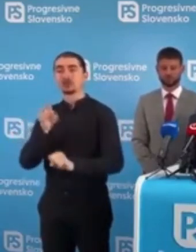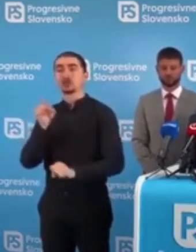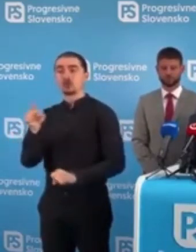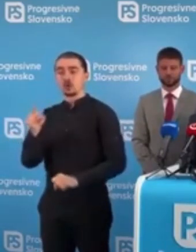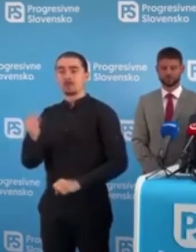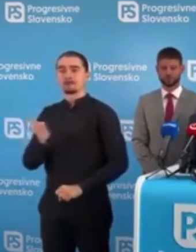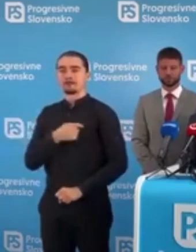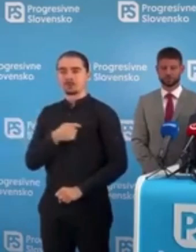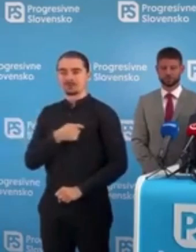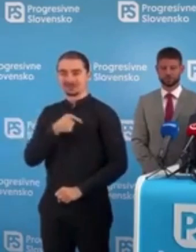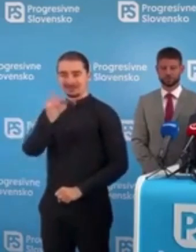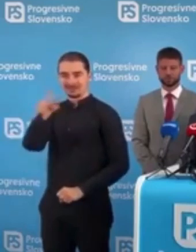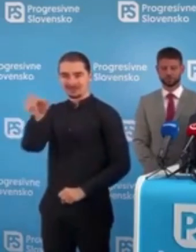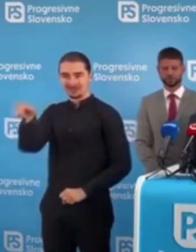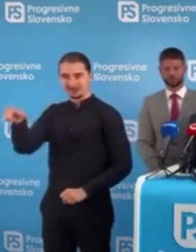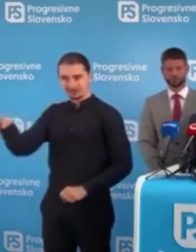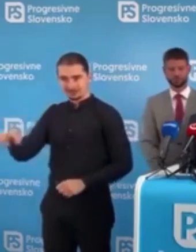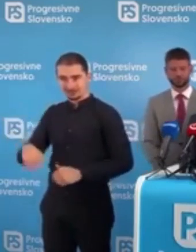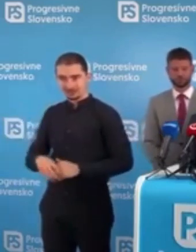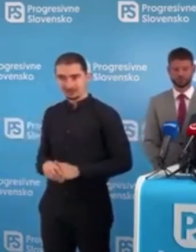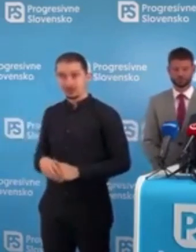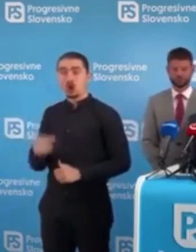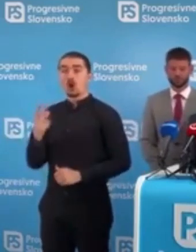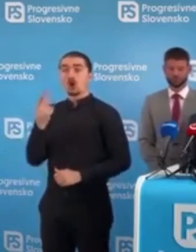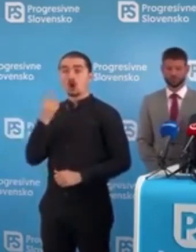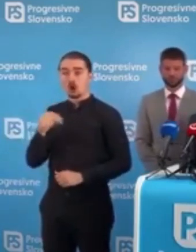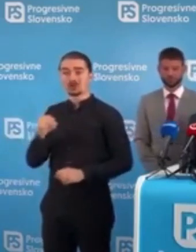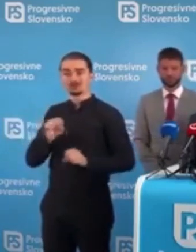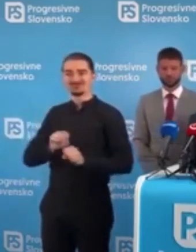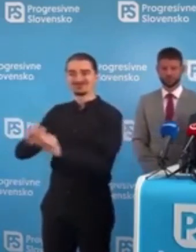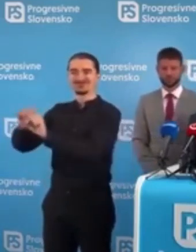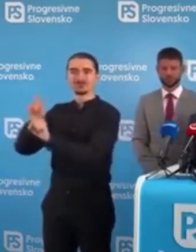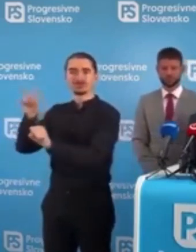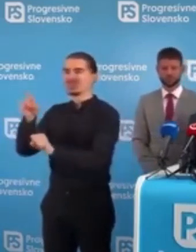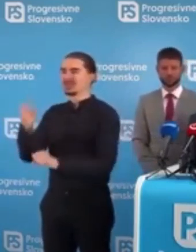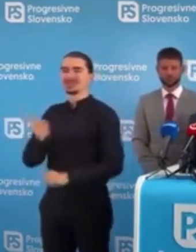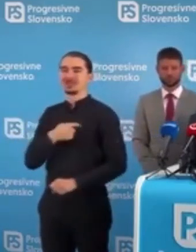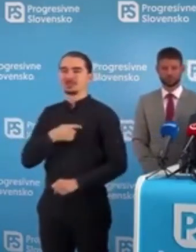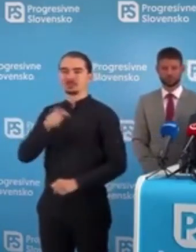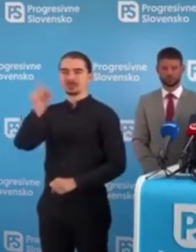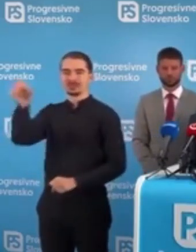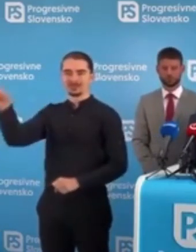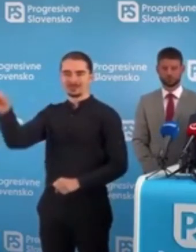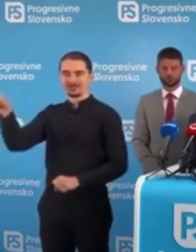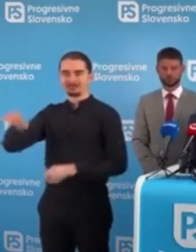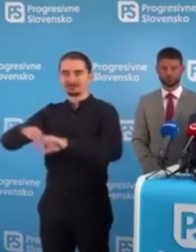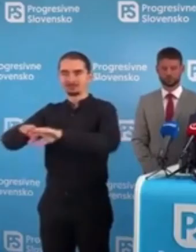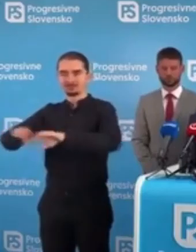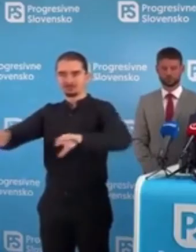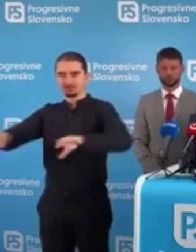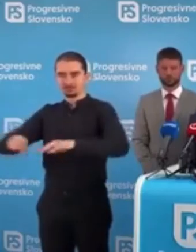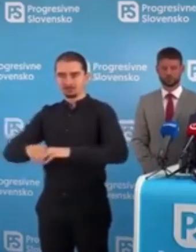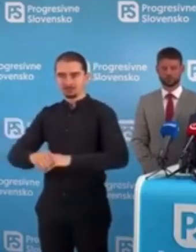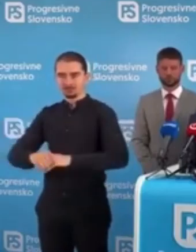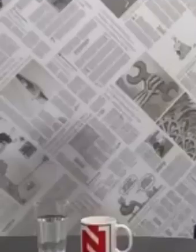poctivých od tých nepoctivých. Čiže chrániť.